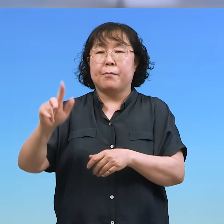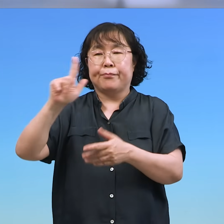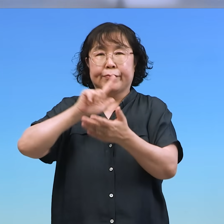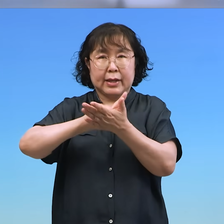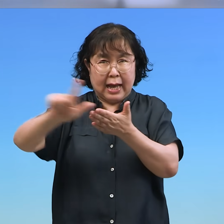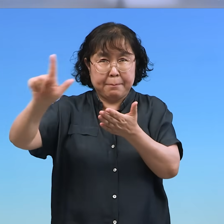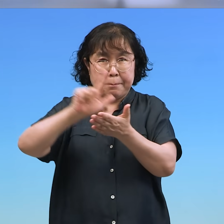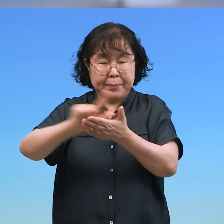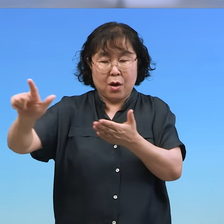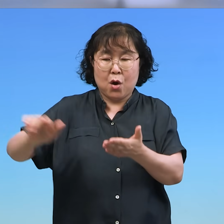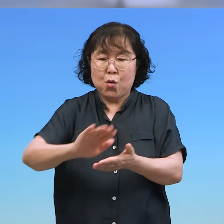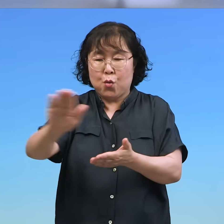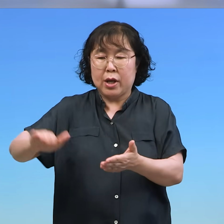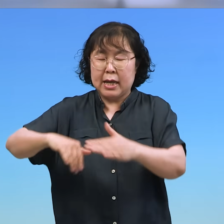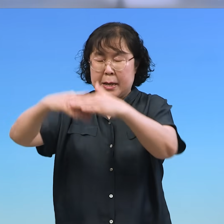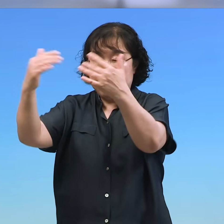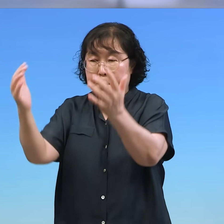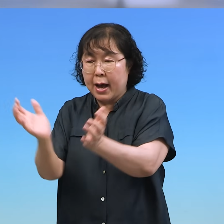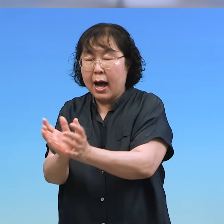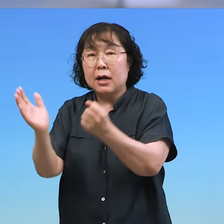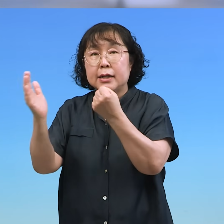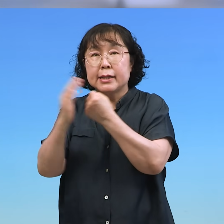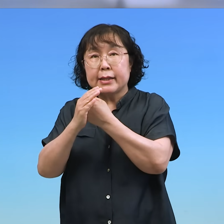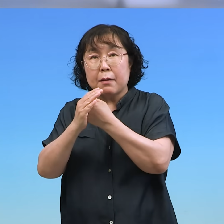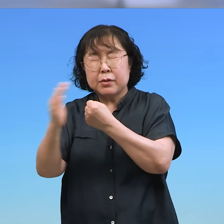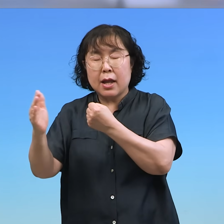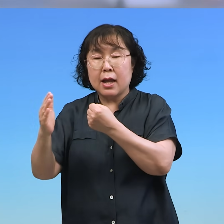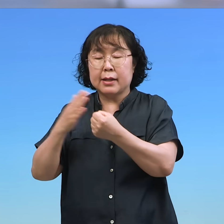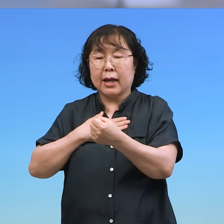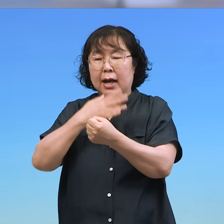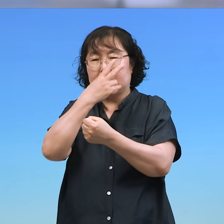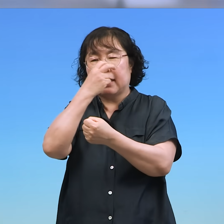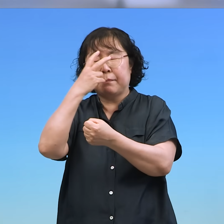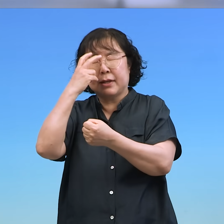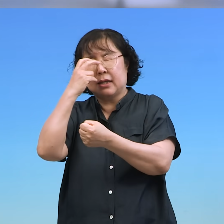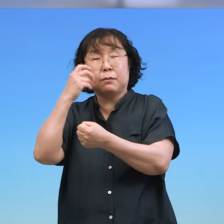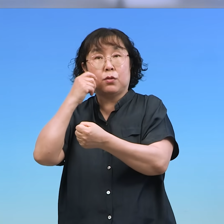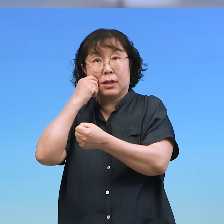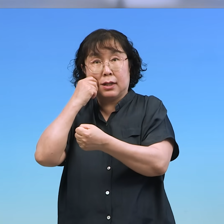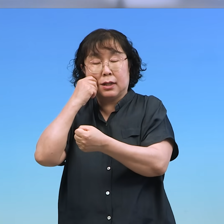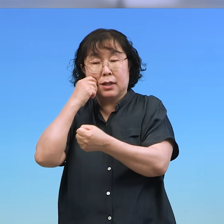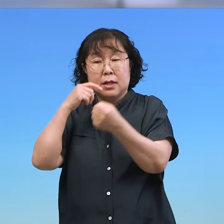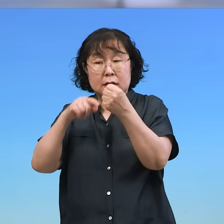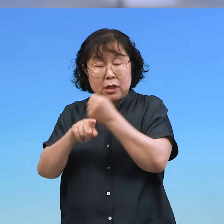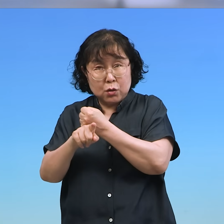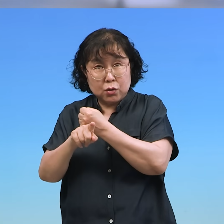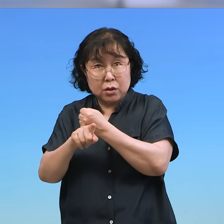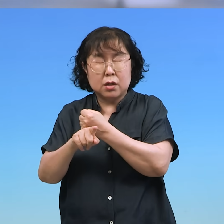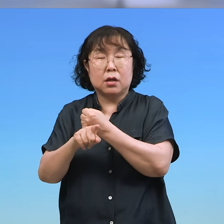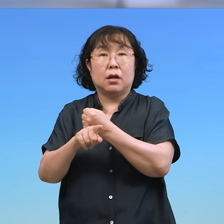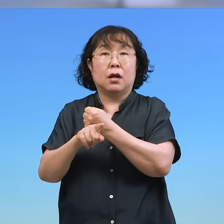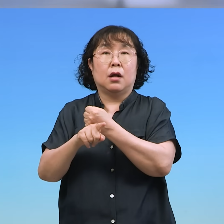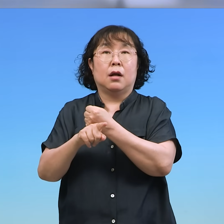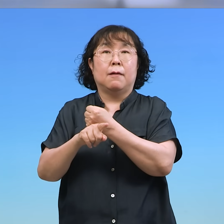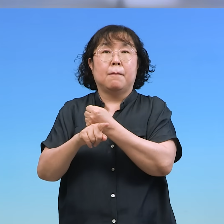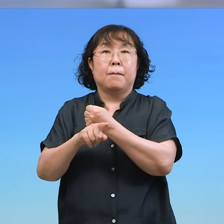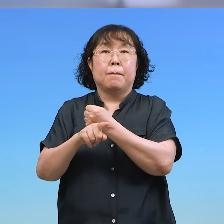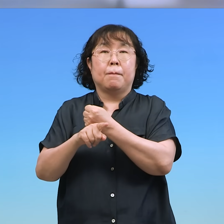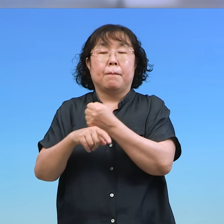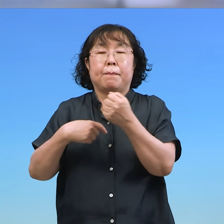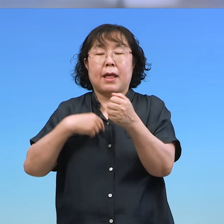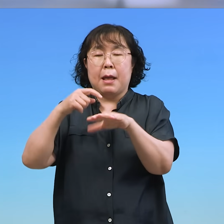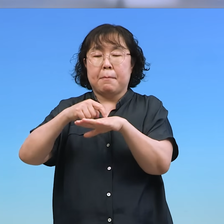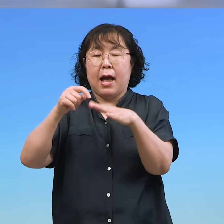머리가 아프고 힘들고 막 잠이 안 오고 불안하다라고 말할 수 있는 건 제 마음에 확신이 있기 때문이에요. 여러분, 가평